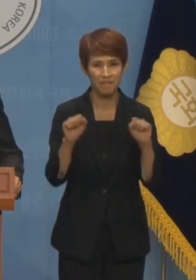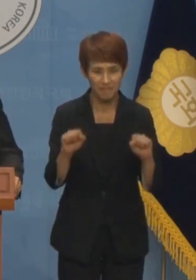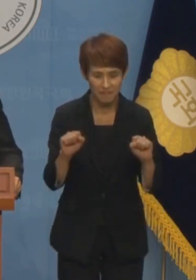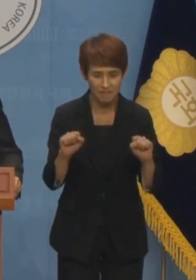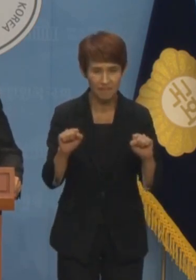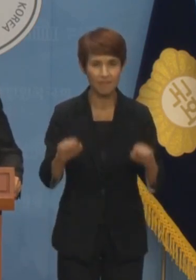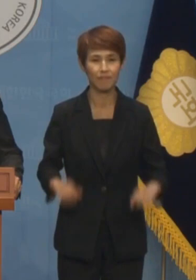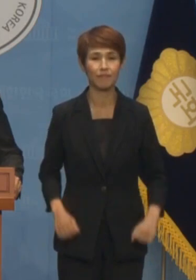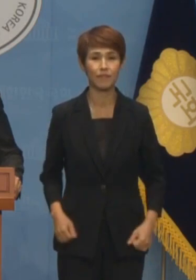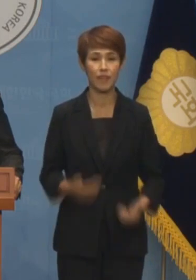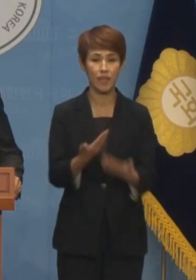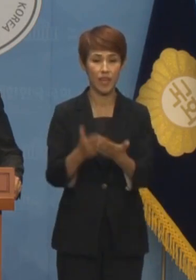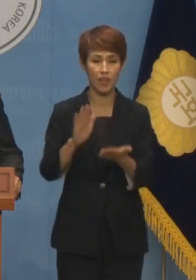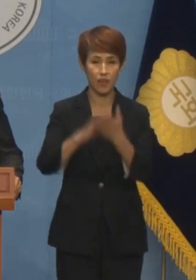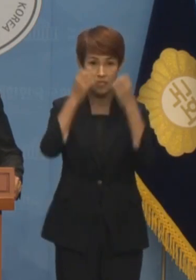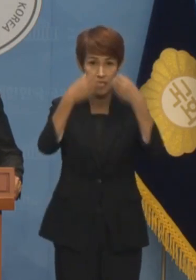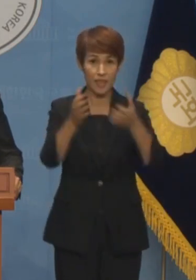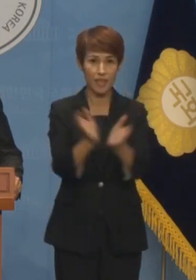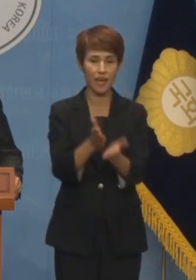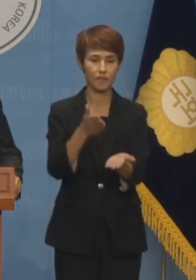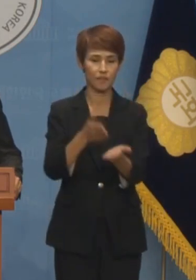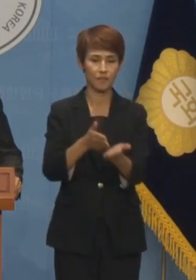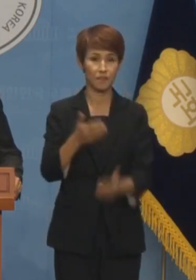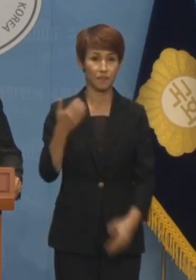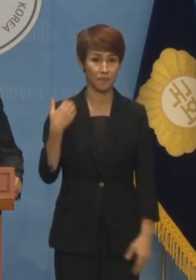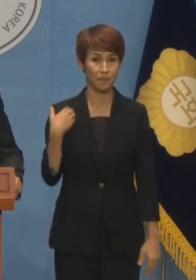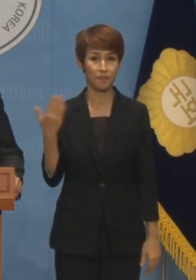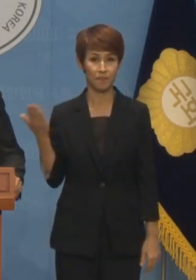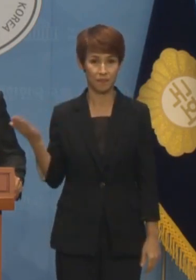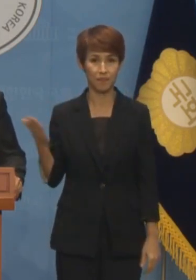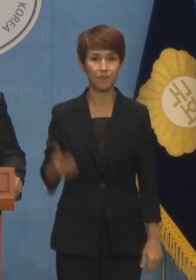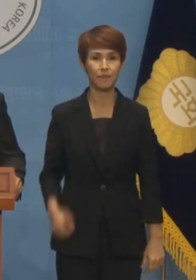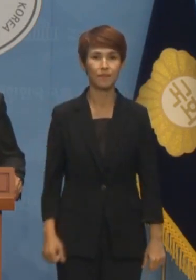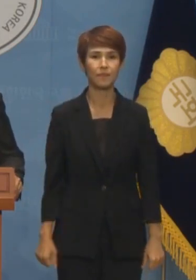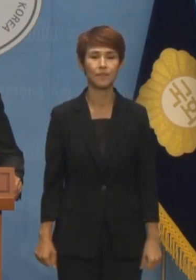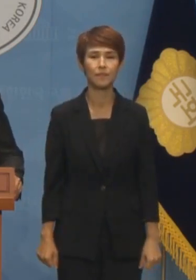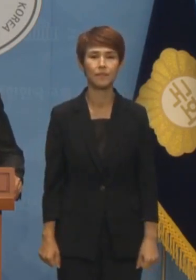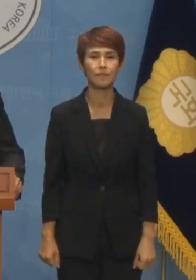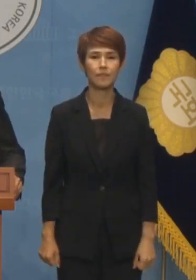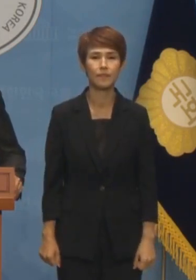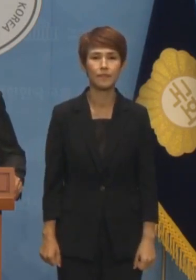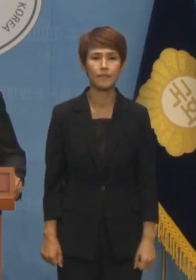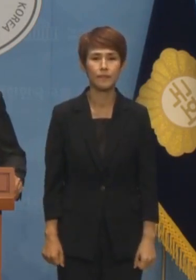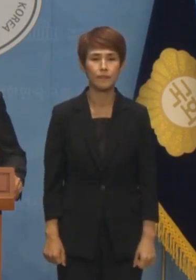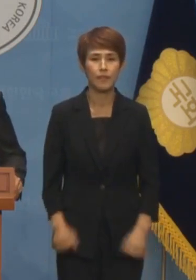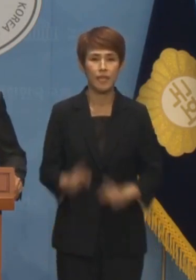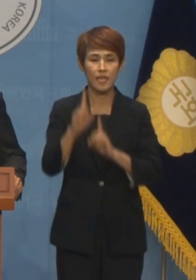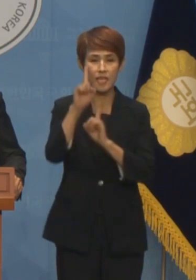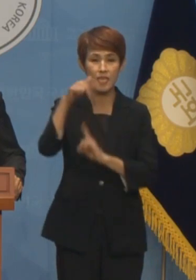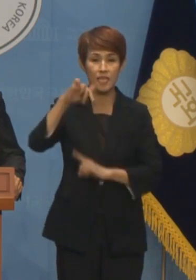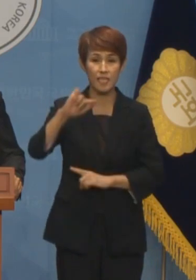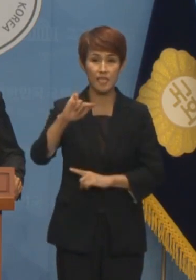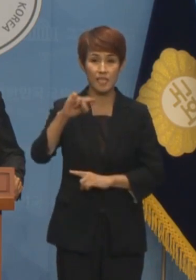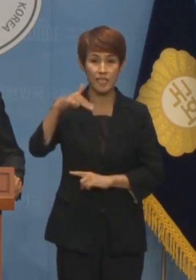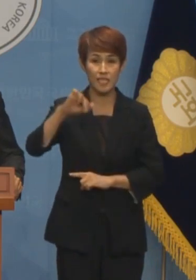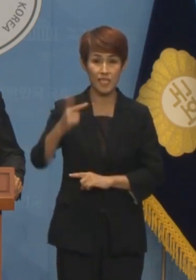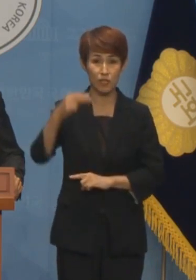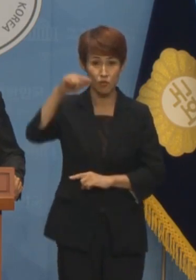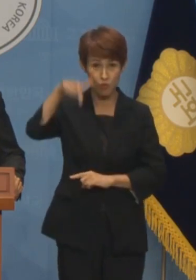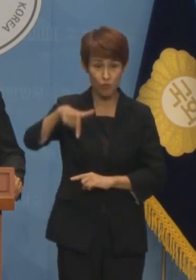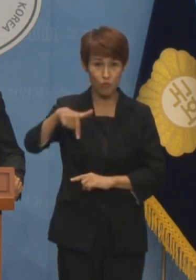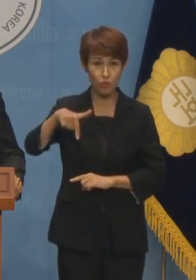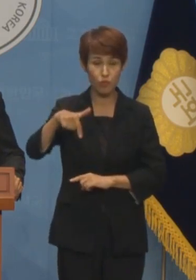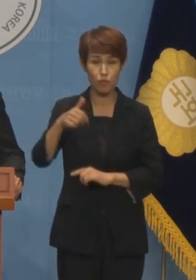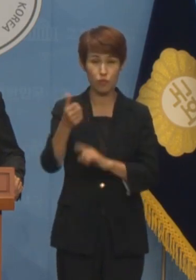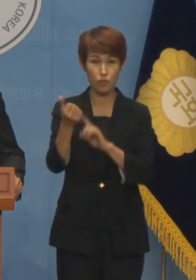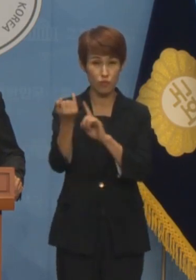안녕하십니까. 개혁신당 수석대변인 김성열입니다. 시작하겠습니다. 이진숙 후보자라면 일주일